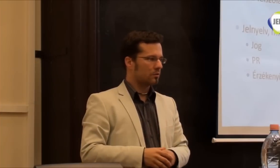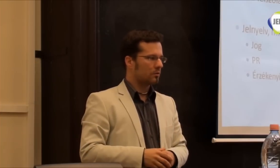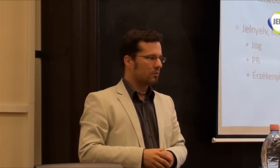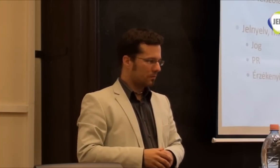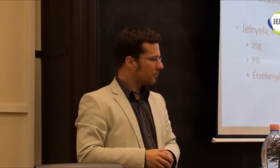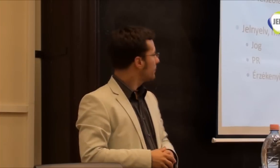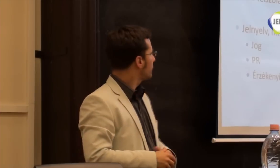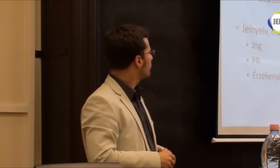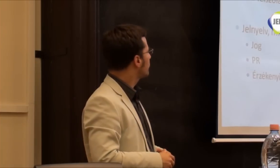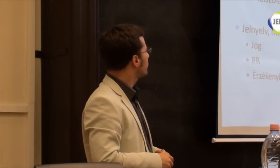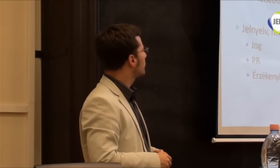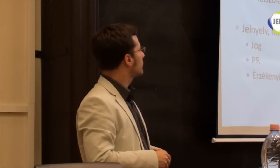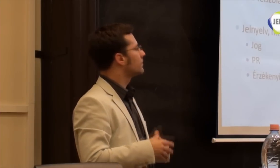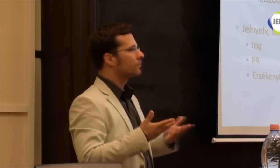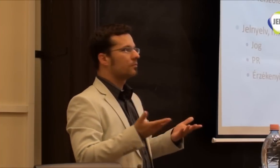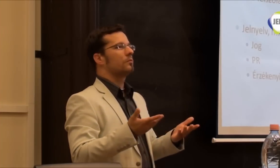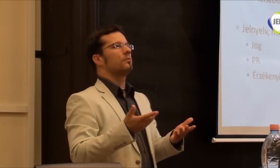jogom van a jelnyelv használatához.